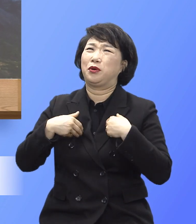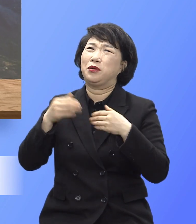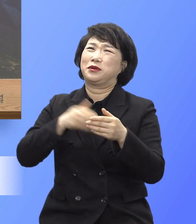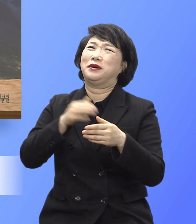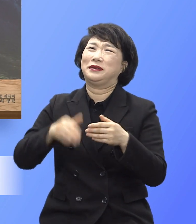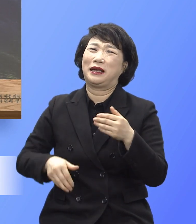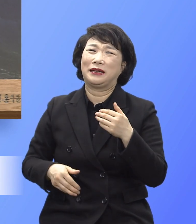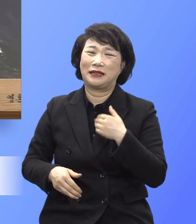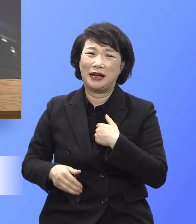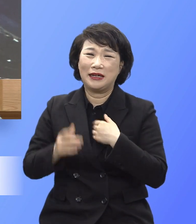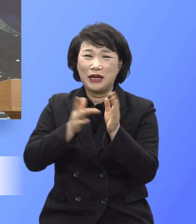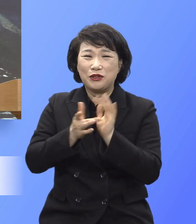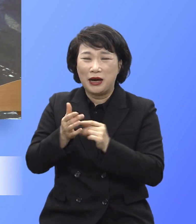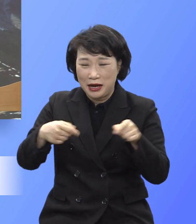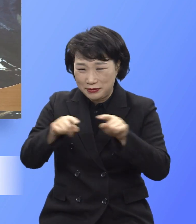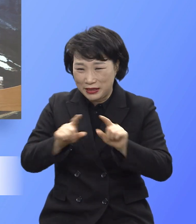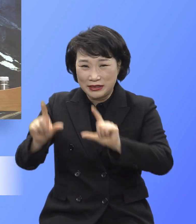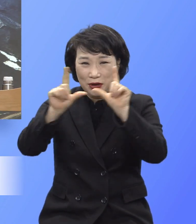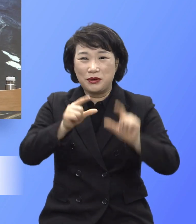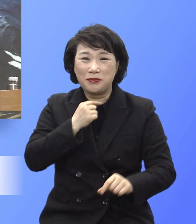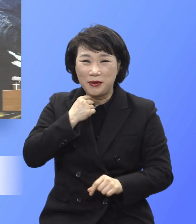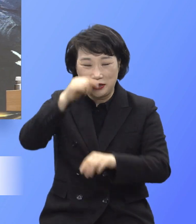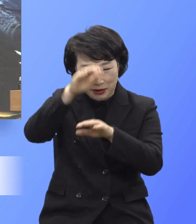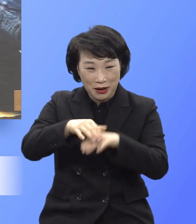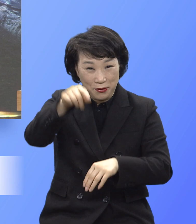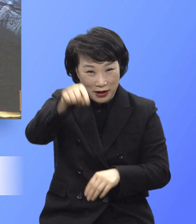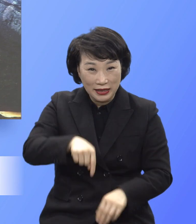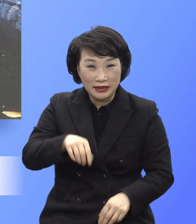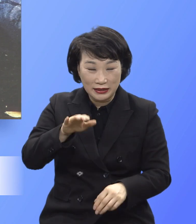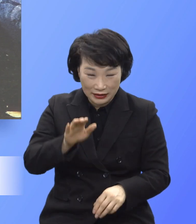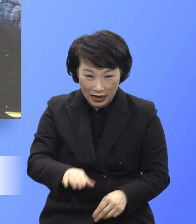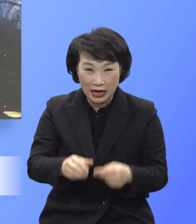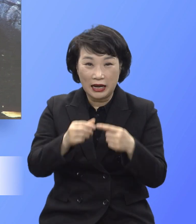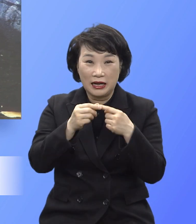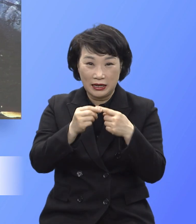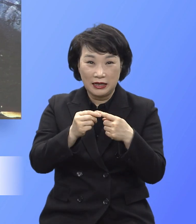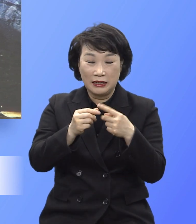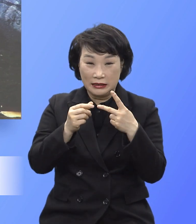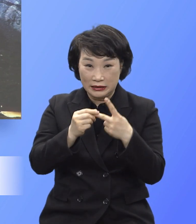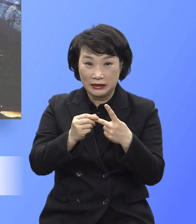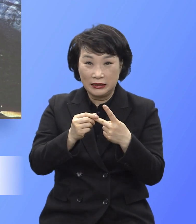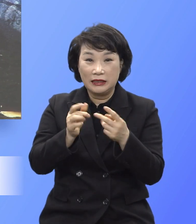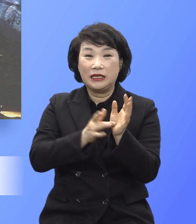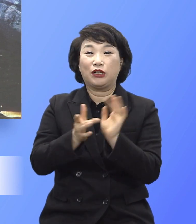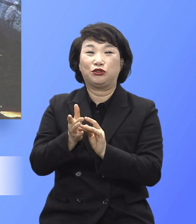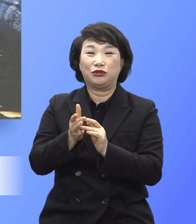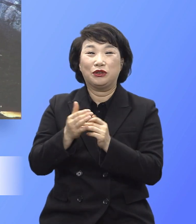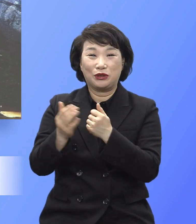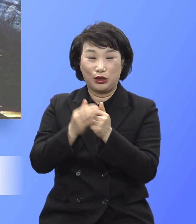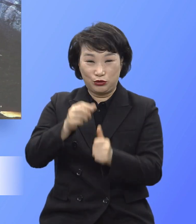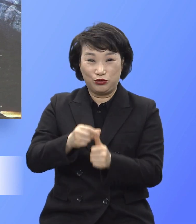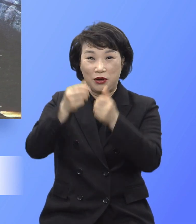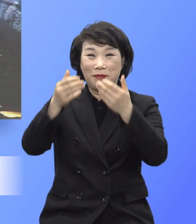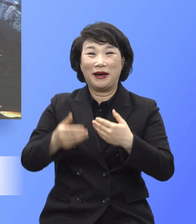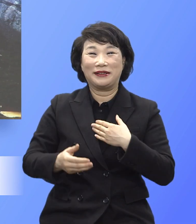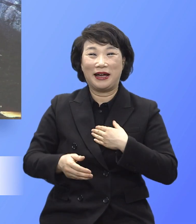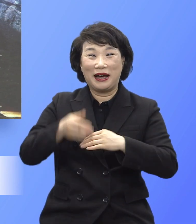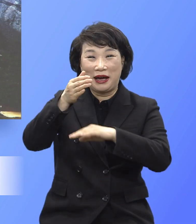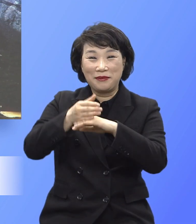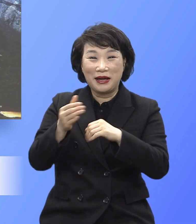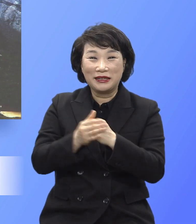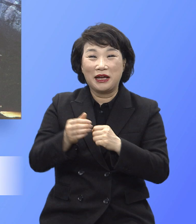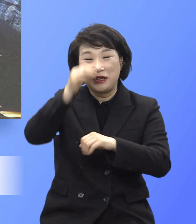필요해서 예수로 살려왔다. 하나는 나는 예수로 살았으니 감사해서 예배하러